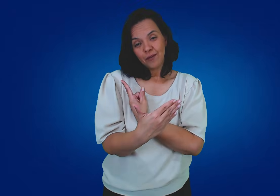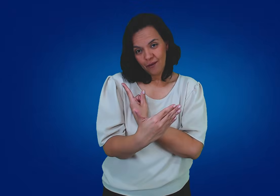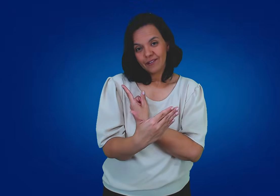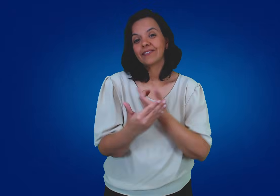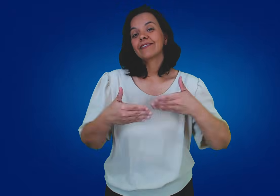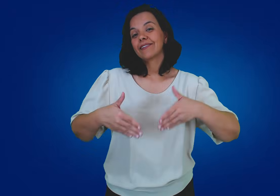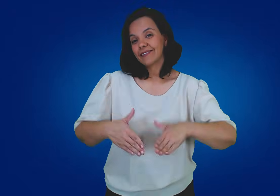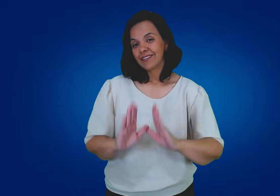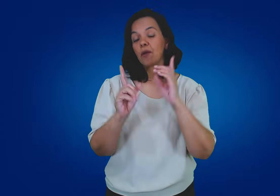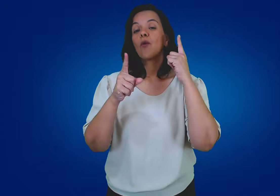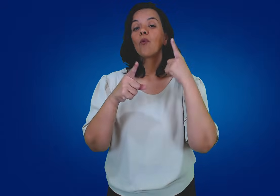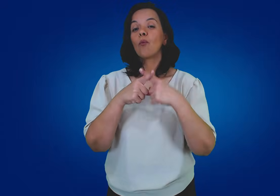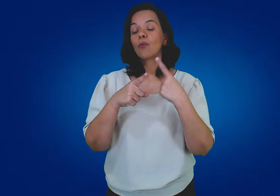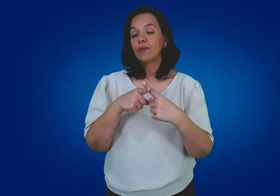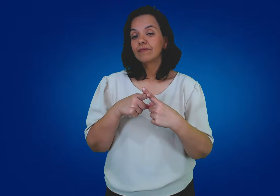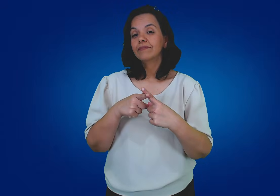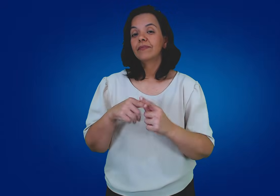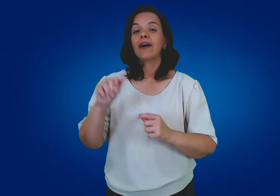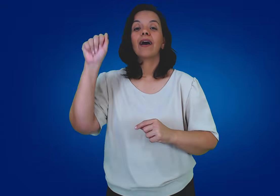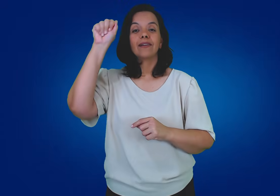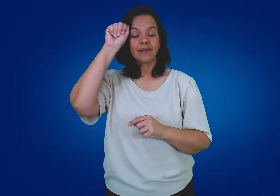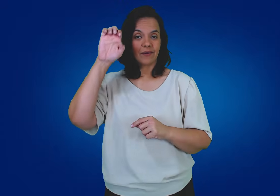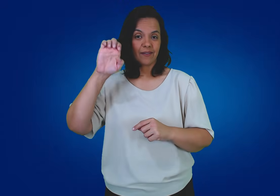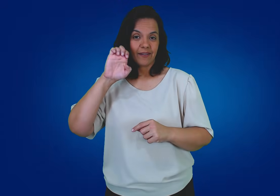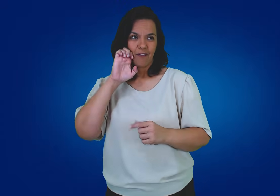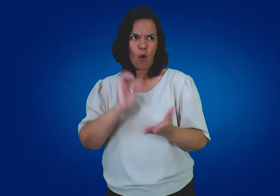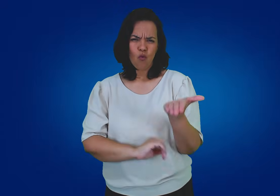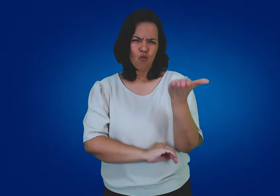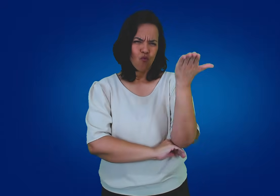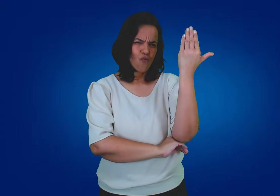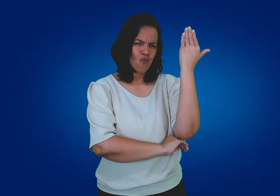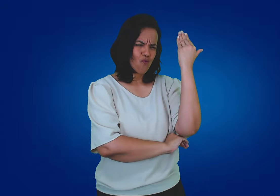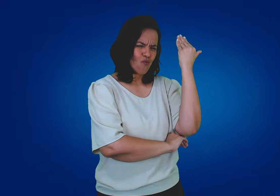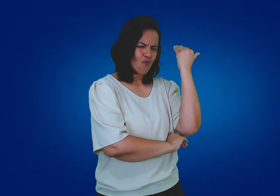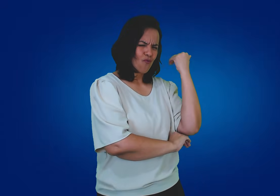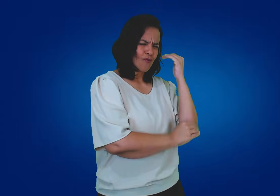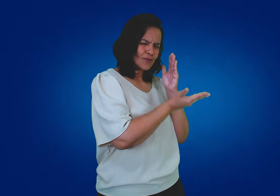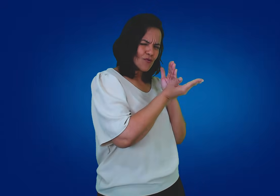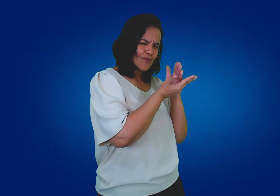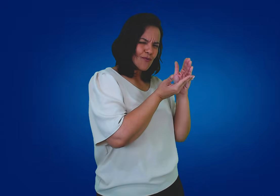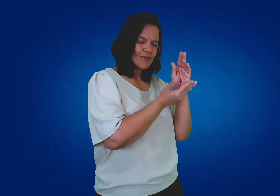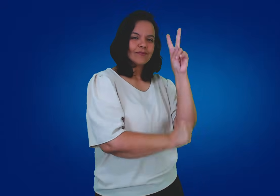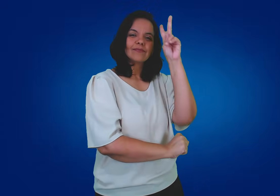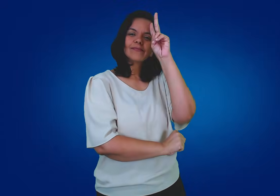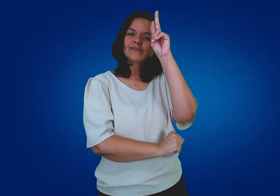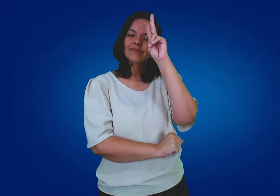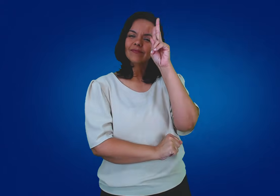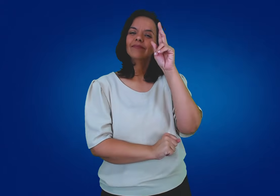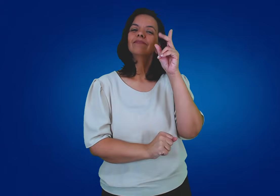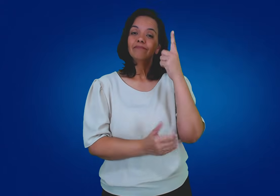começaram a aprender e a se desenvolver, ter filhos, porque bem lá no início